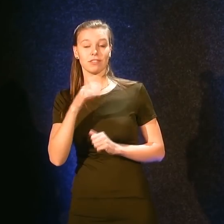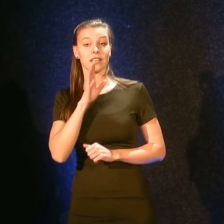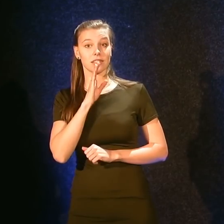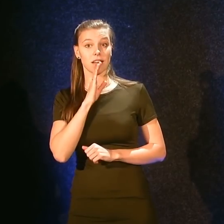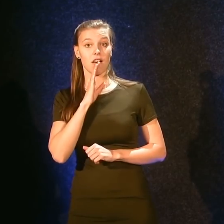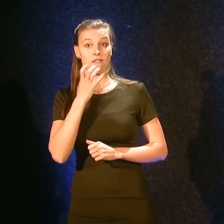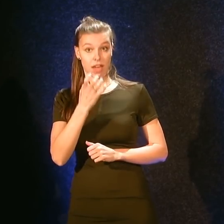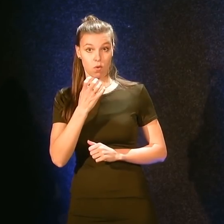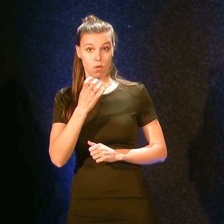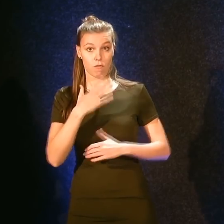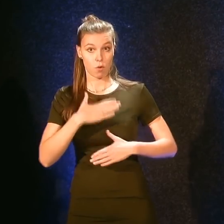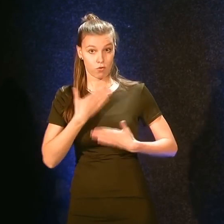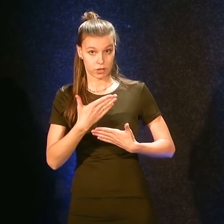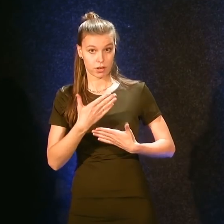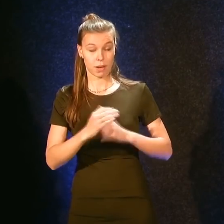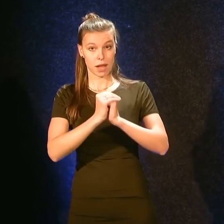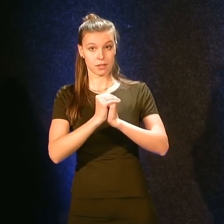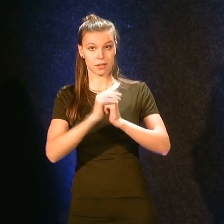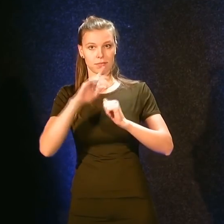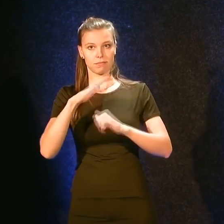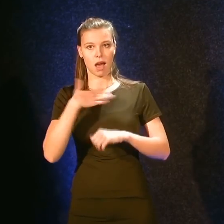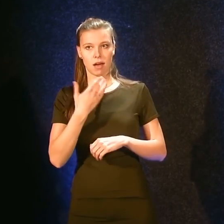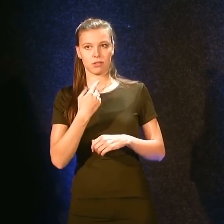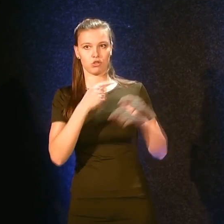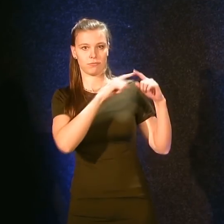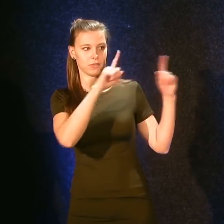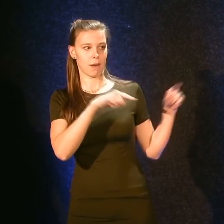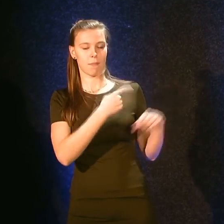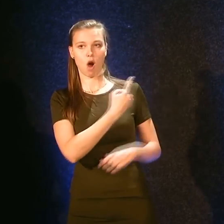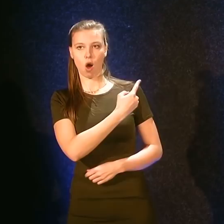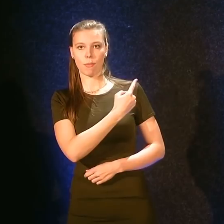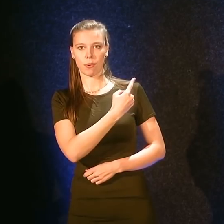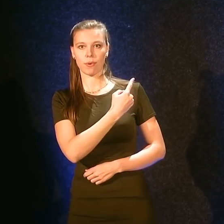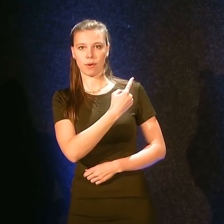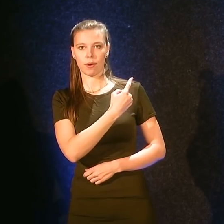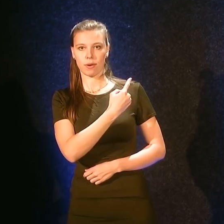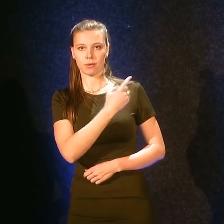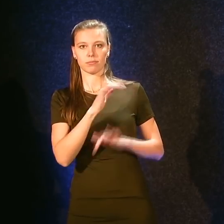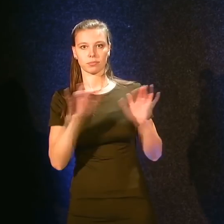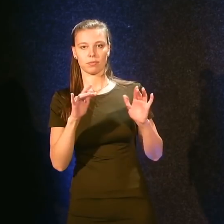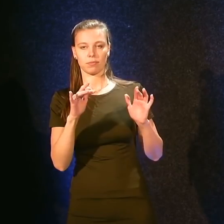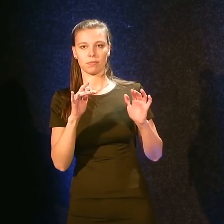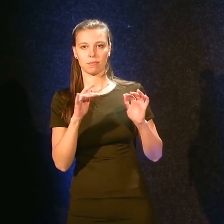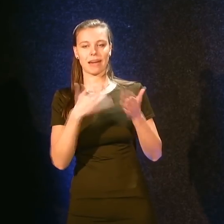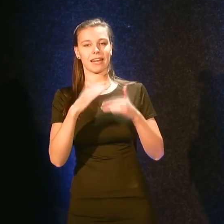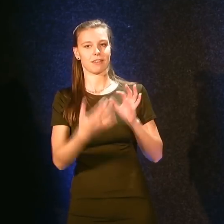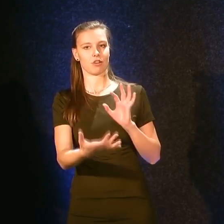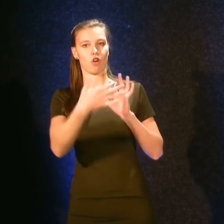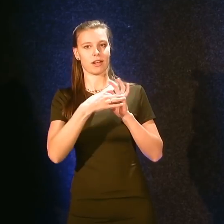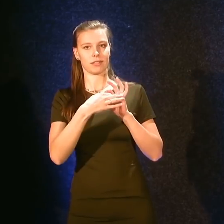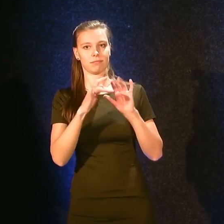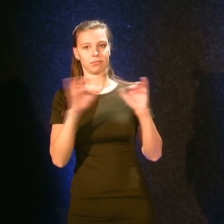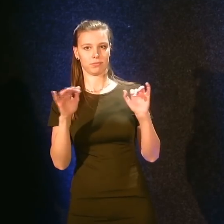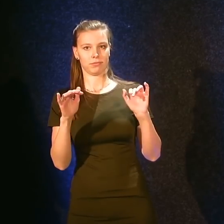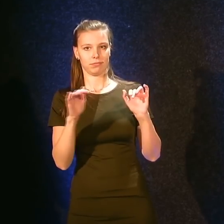aan gebed of contact, nou, je ziet het in het scherm staan, de verschillende manieren om met ons in contact te komen via allerlei kanalen, ook